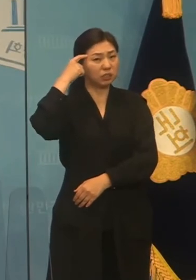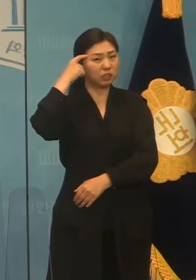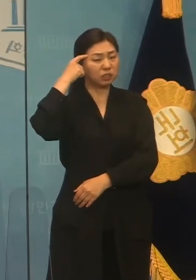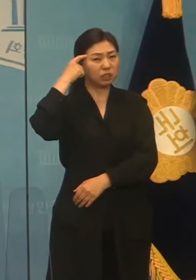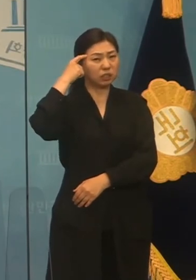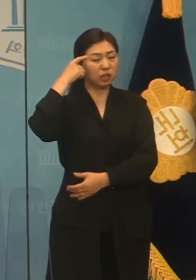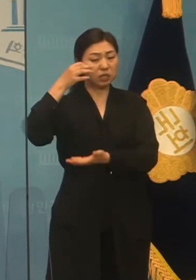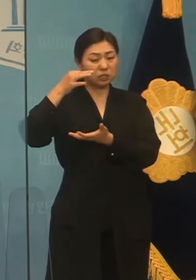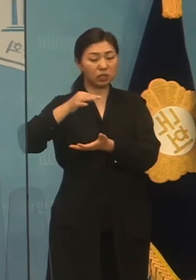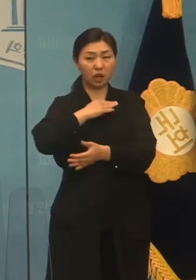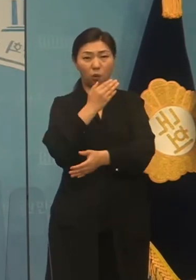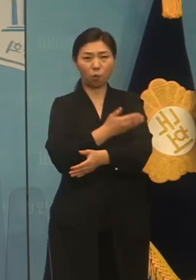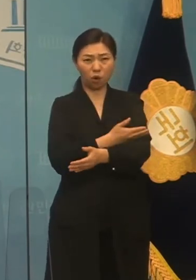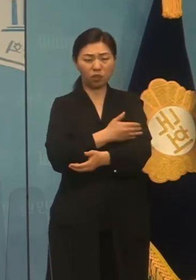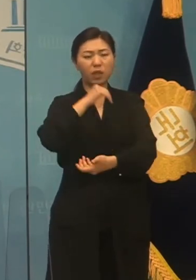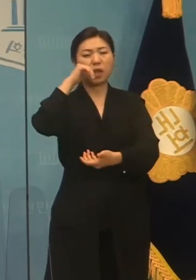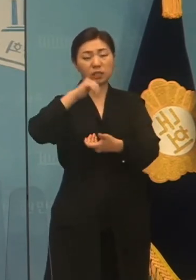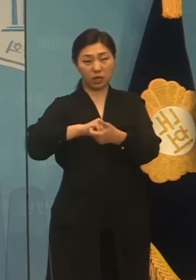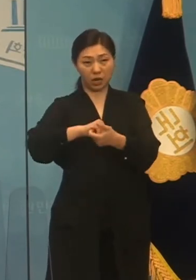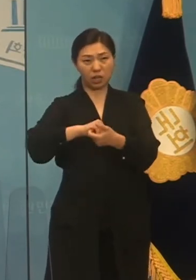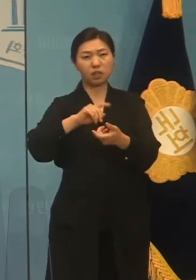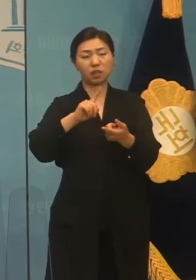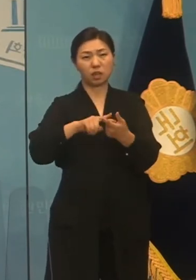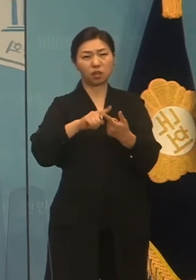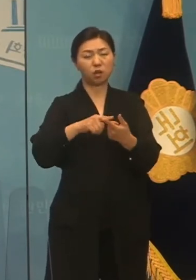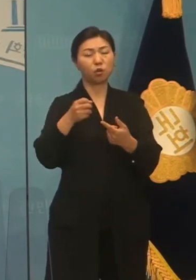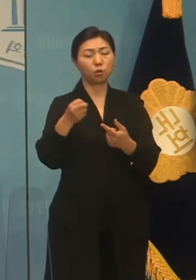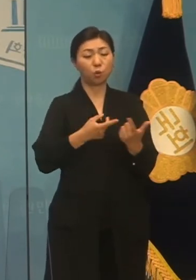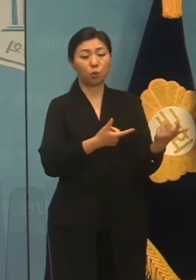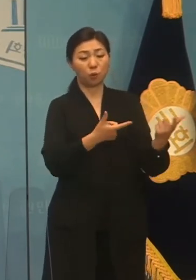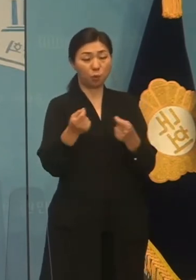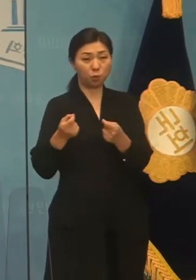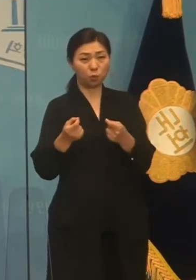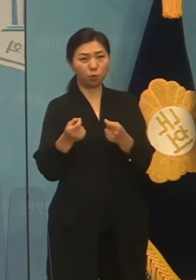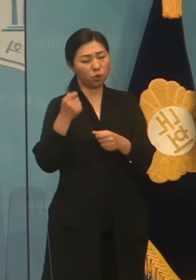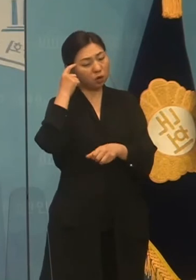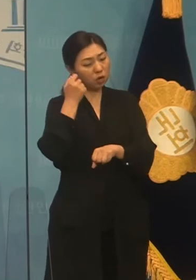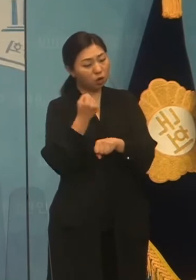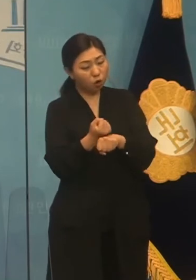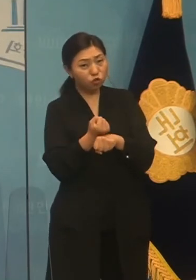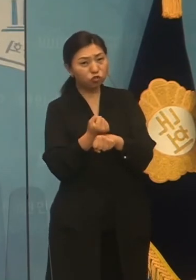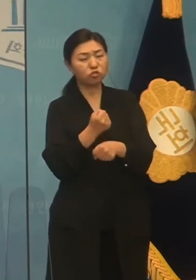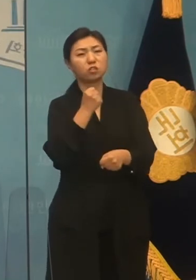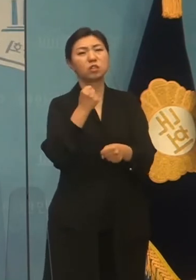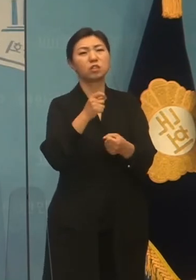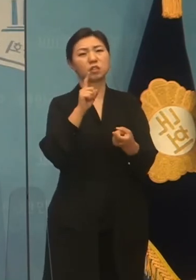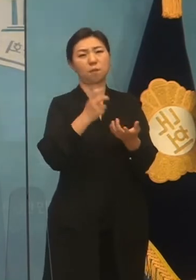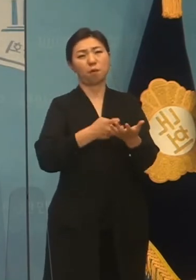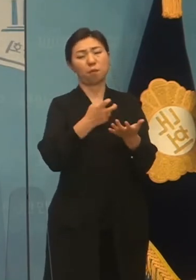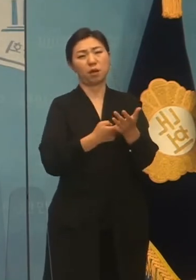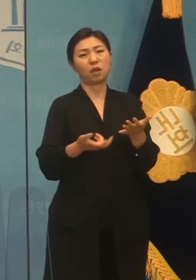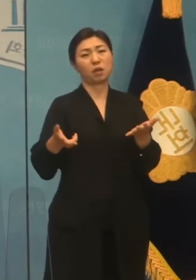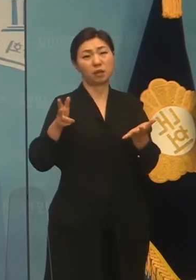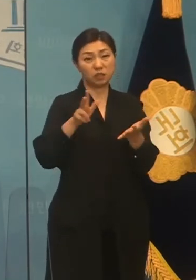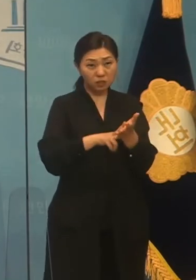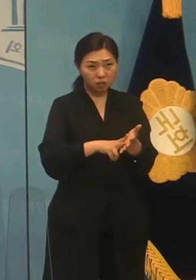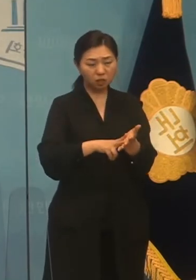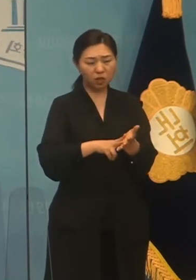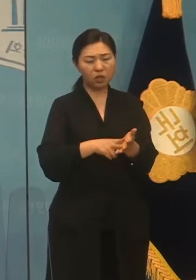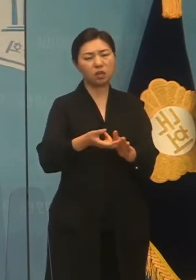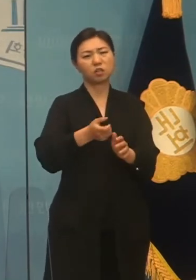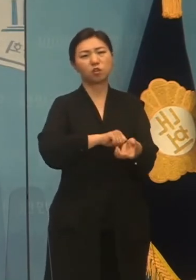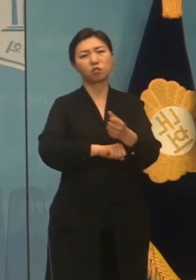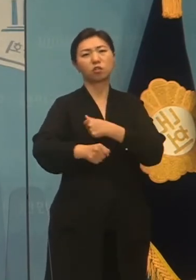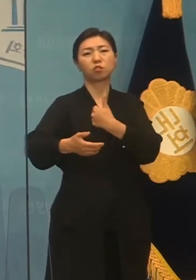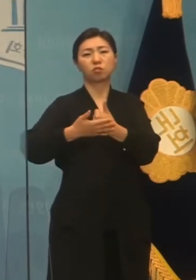및 전세계 백신 공동개발 촉구 결의안 통과에 적극 협력하길 촉구합니다.